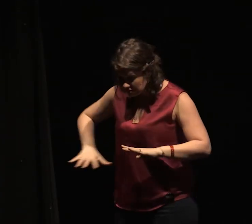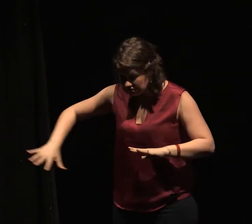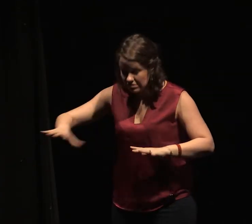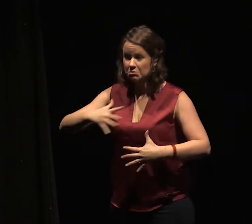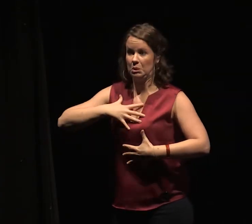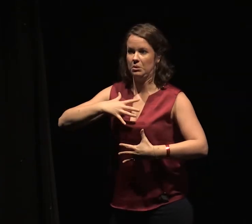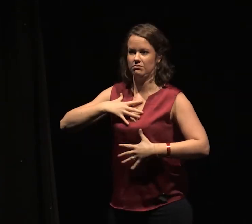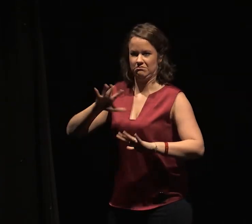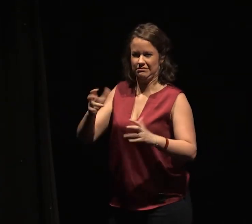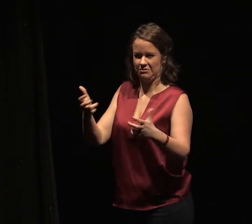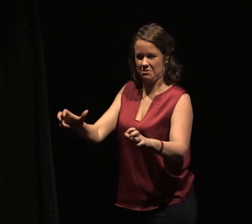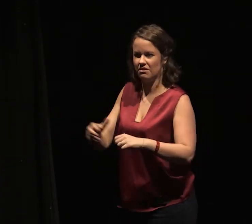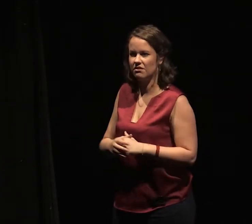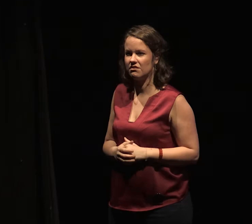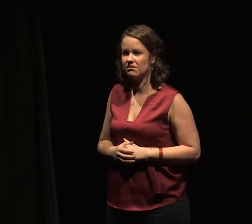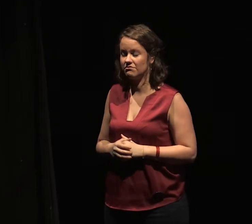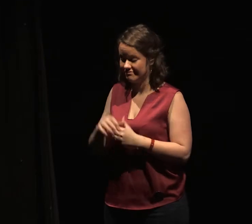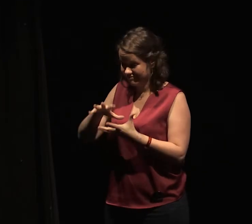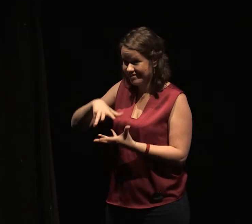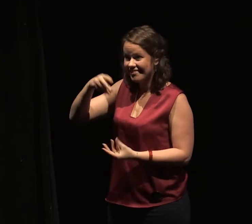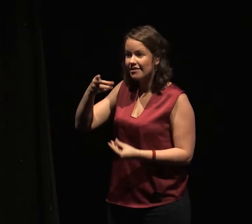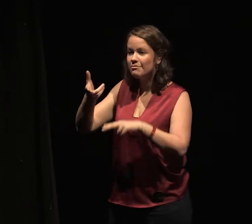Et je n'annonce pas la résurrection.